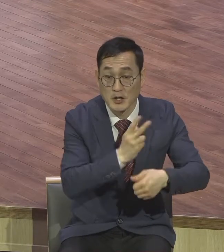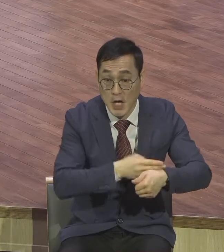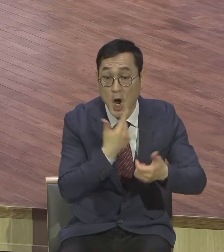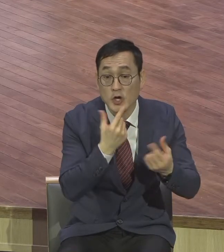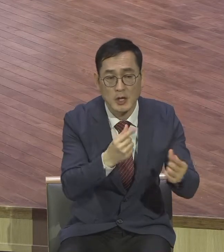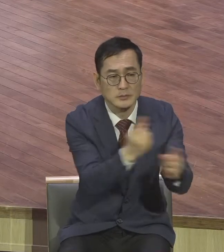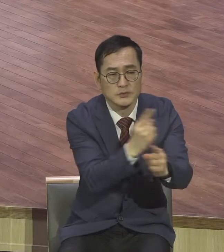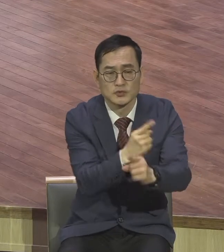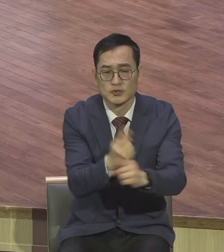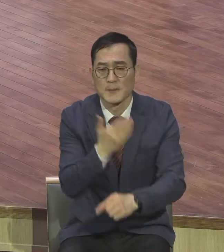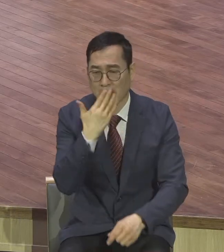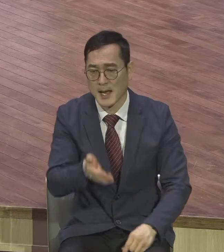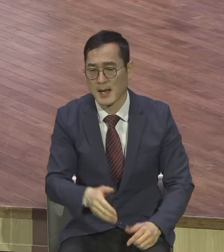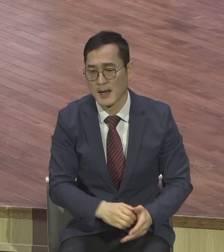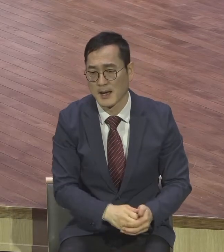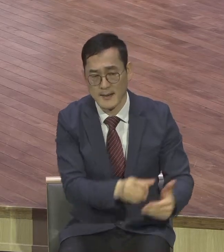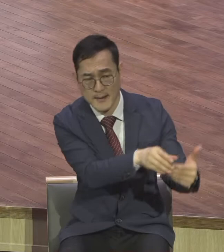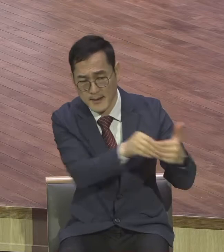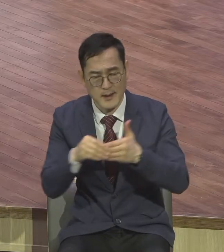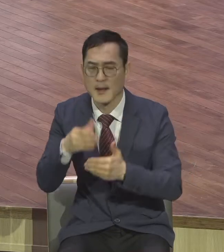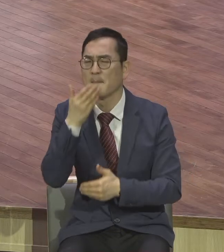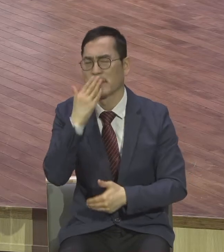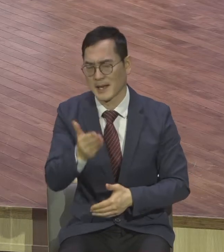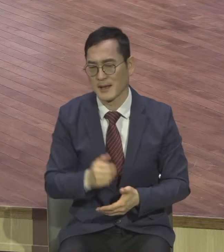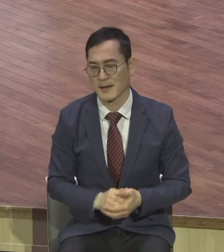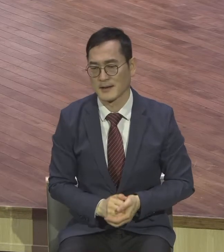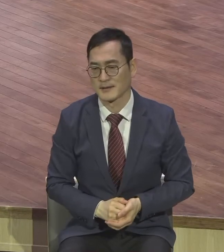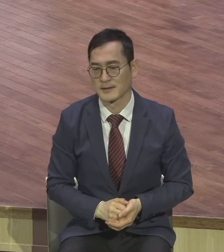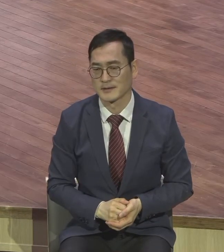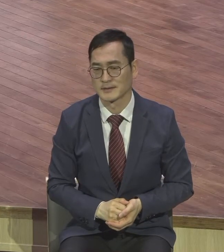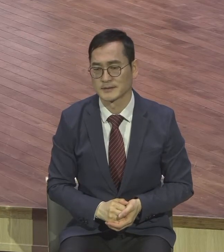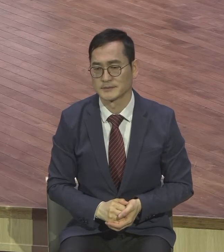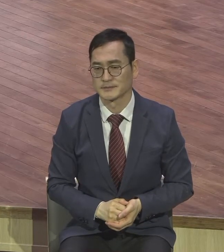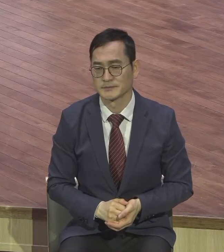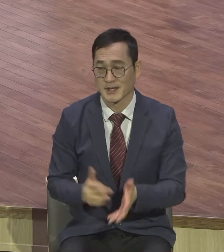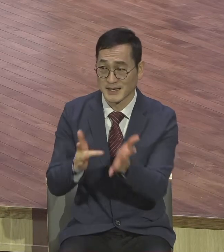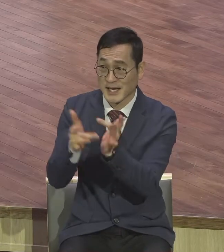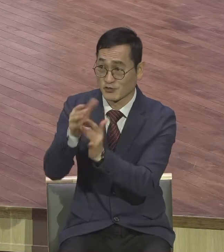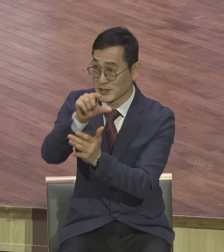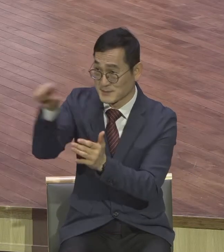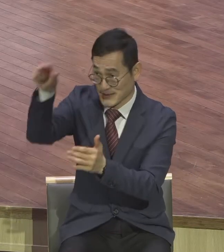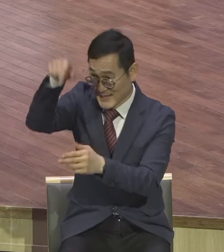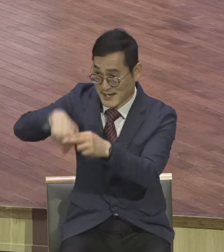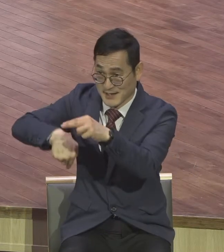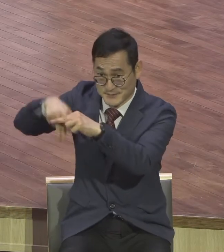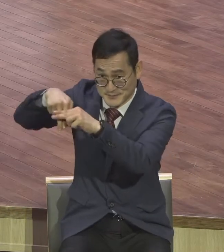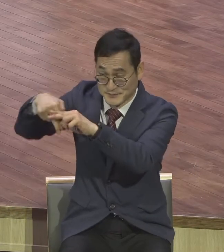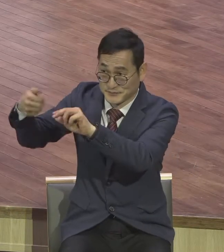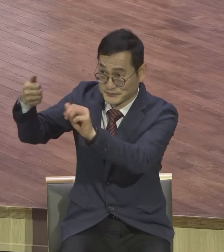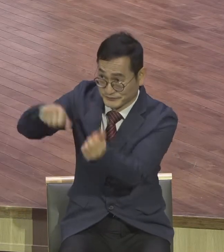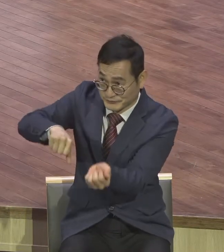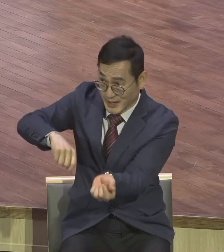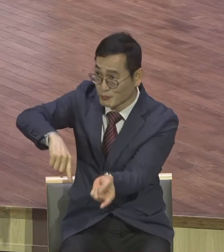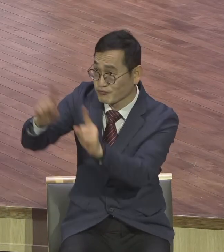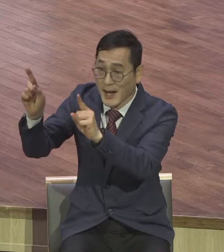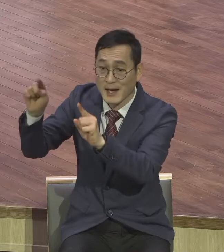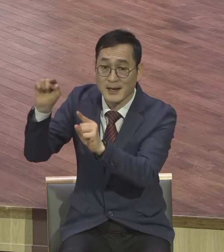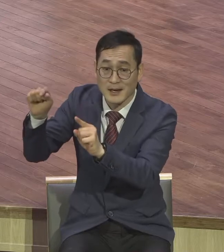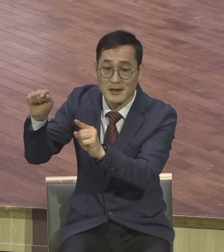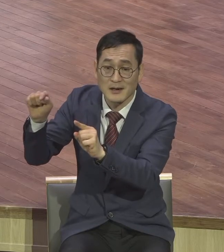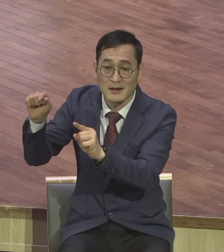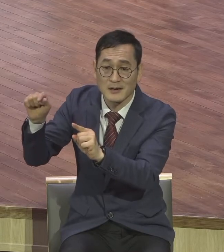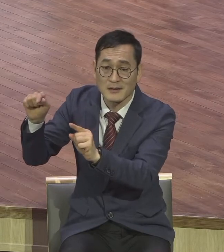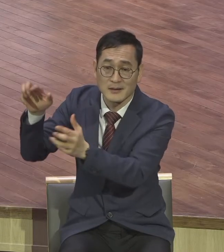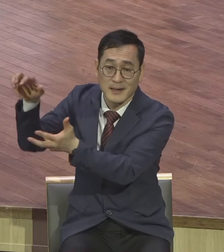예수의 시도에 십자가 대속과 부활의 권능을 통해서 우리가 현장 치유자 역할을